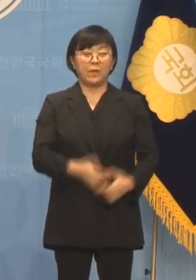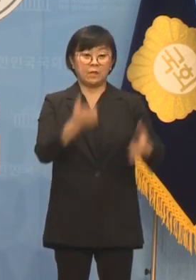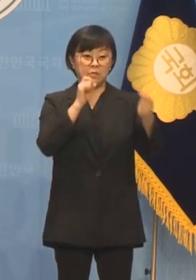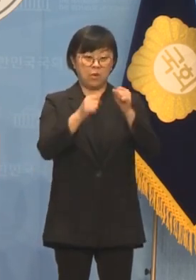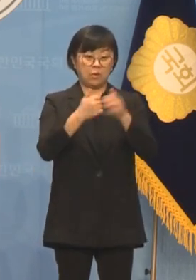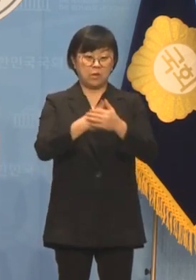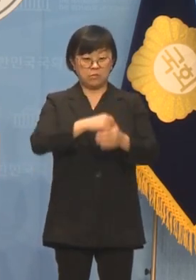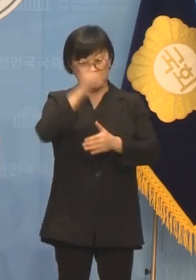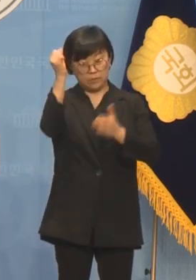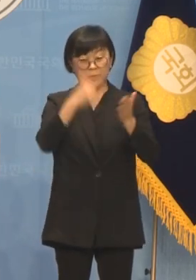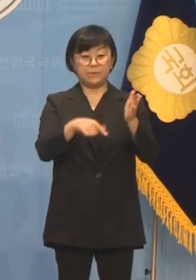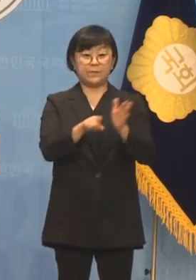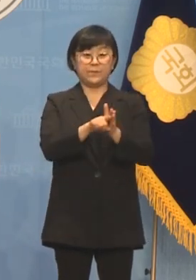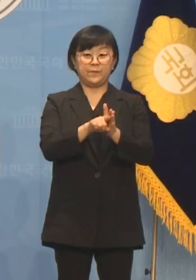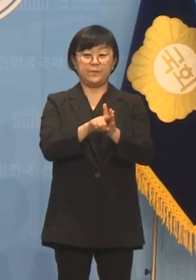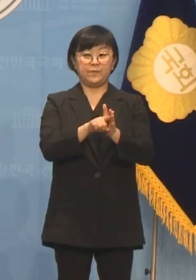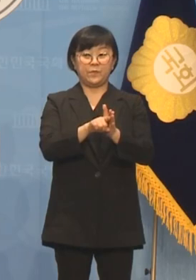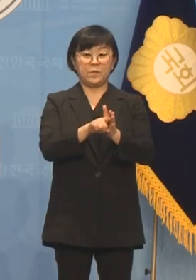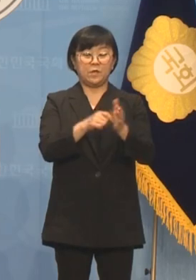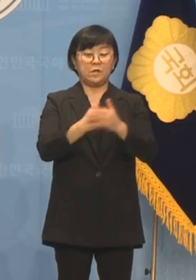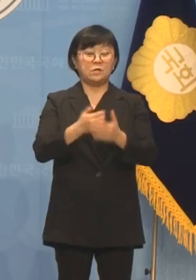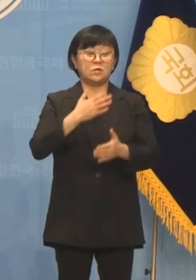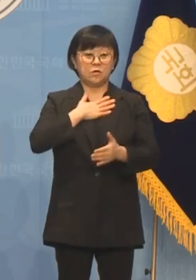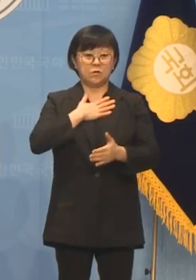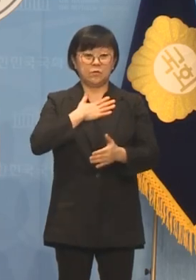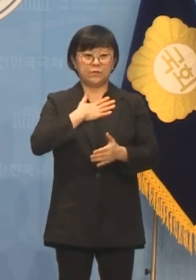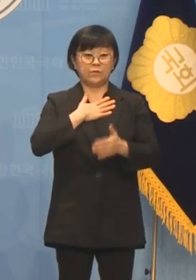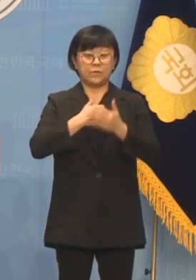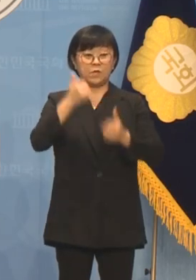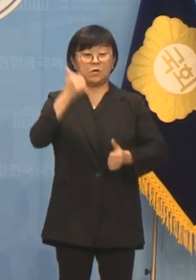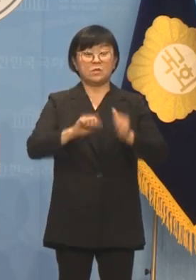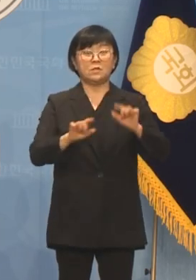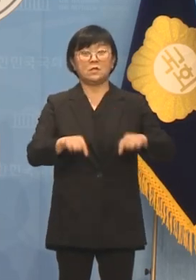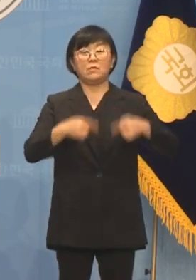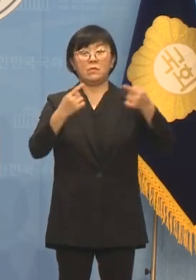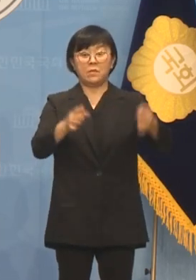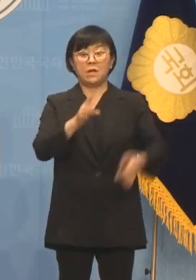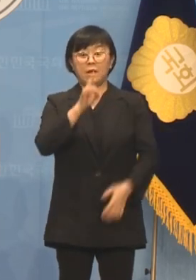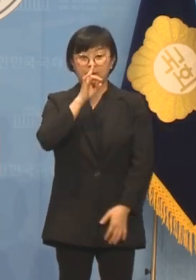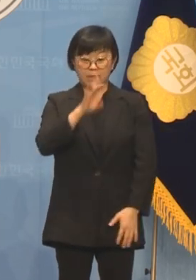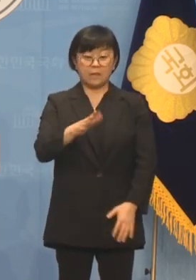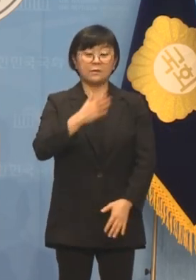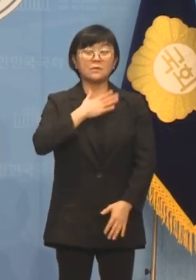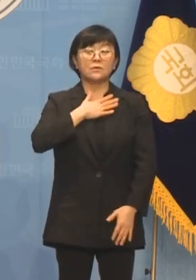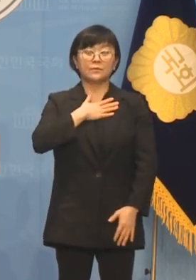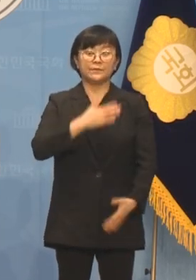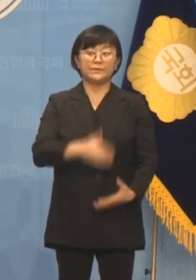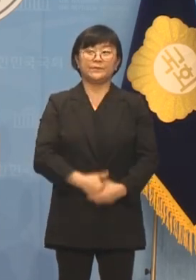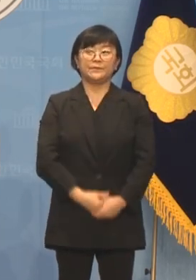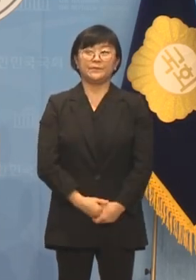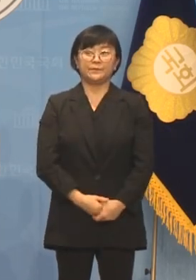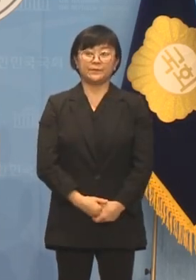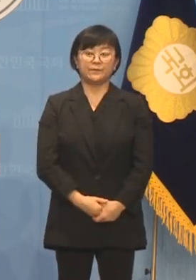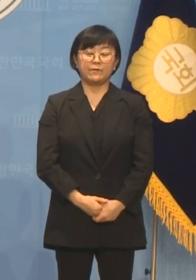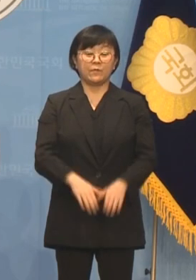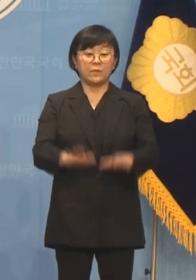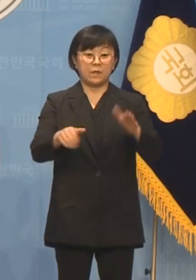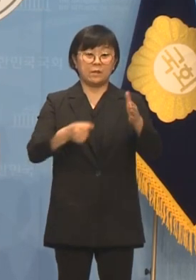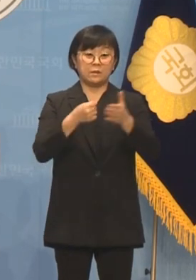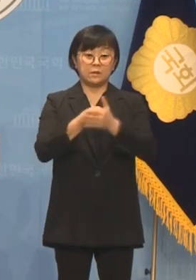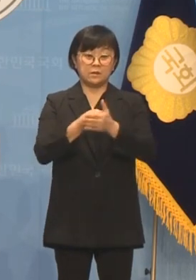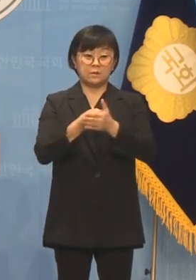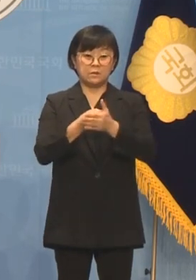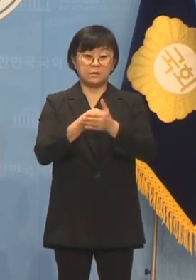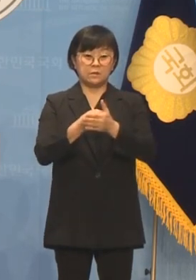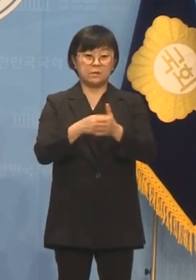후보를 당선시키기 위해 유행 여론 경선에서 참여시켜서 안 되는 존재였던 것입니다 이번 결정은